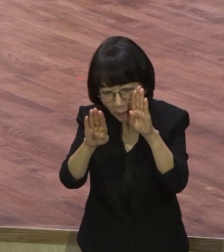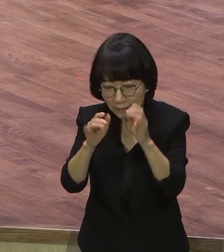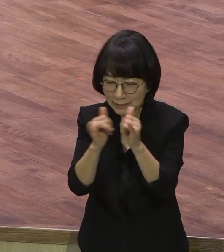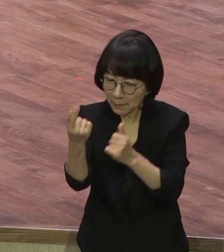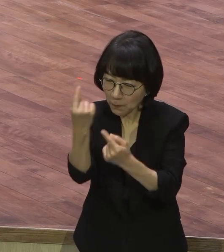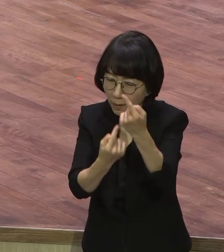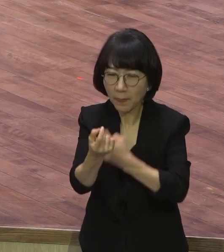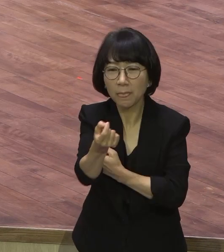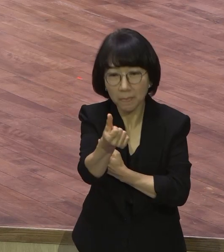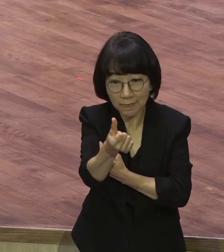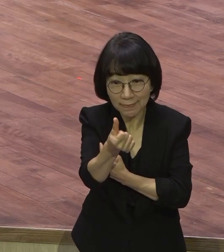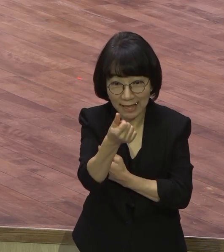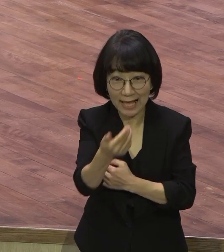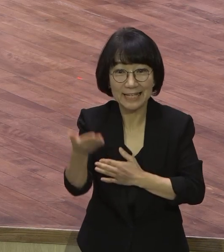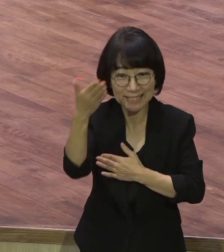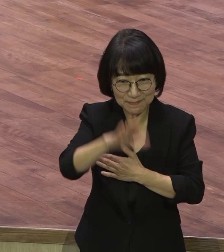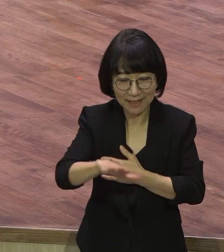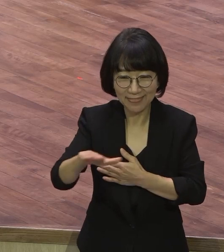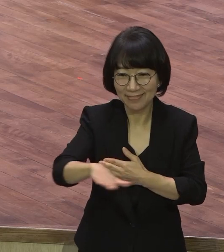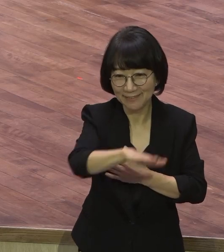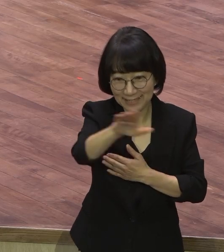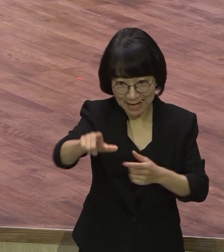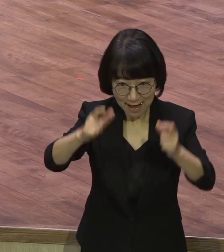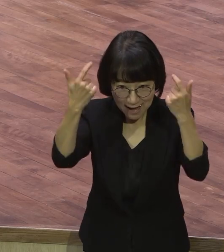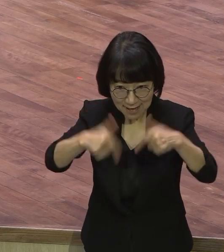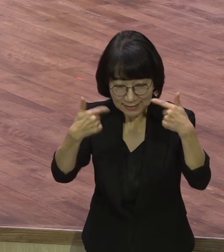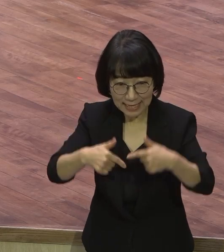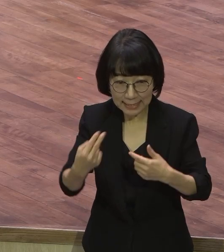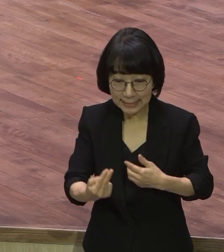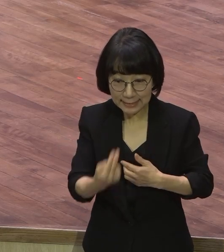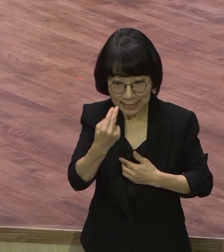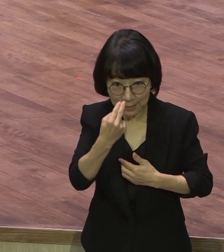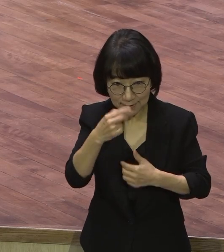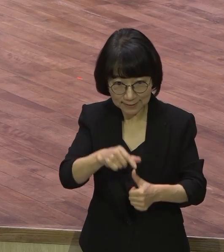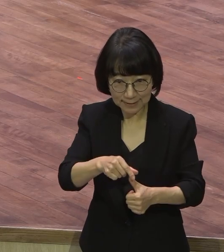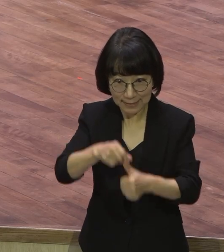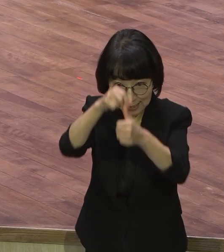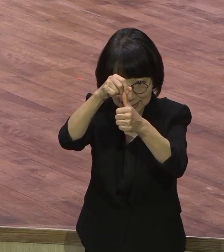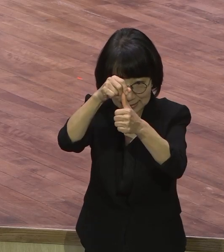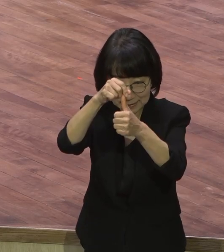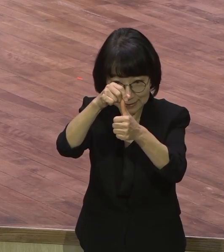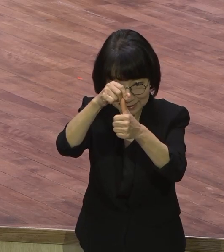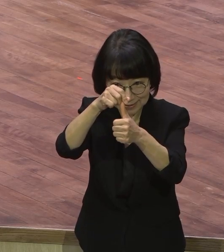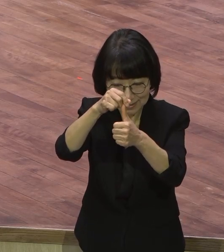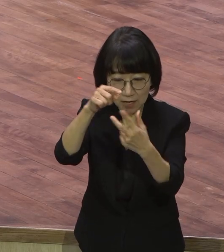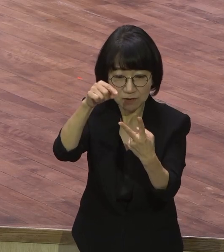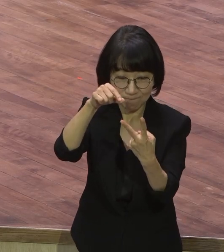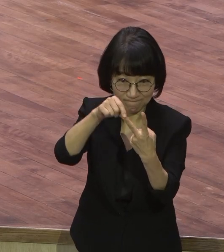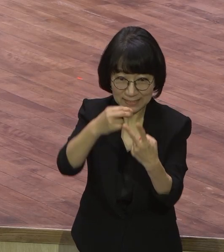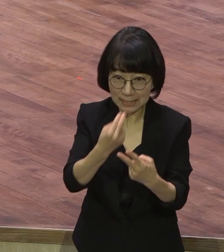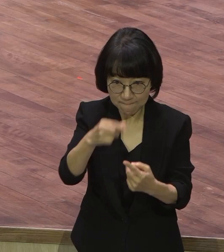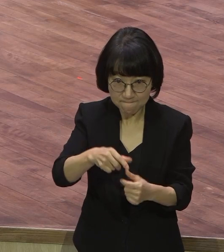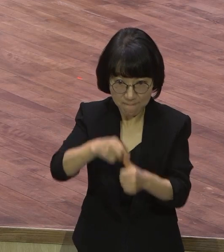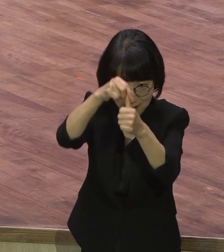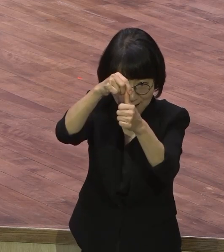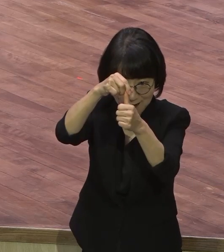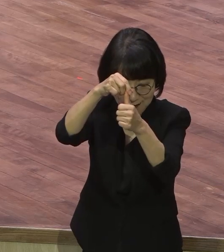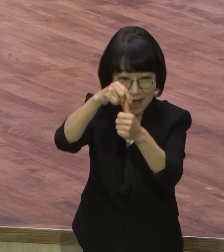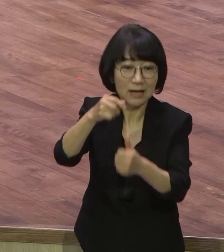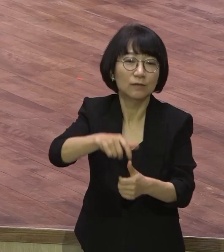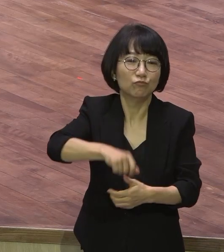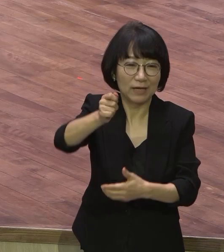않더라도 항상 생명 살리는 인도를 선택하시기 바랍니다. 그래서 복음 인생 다